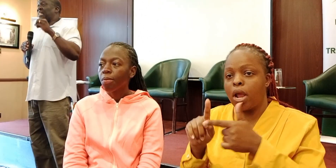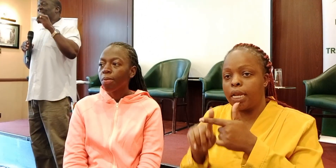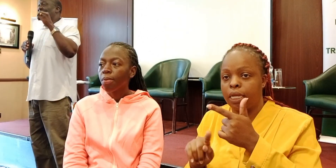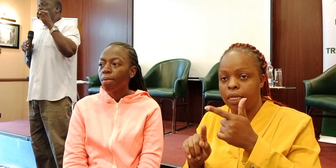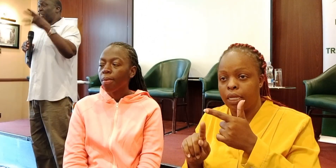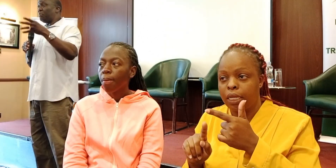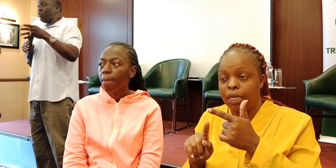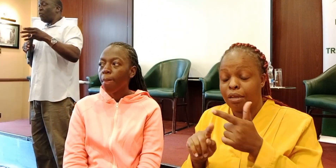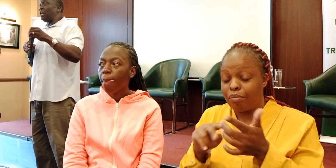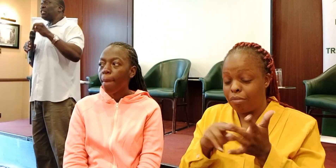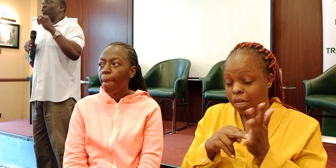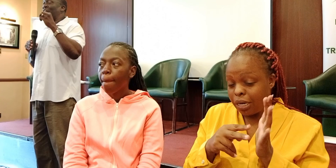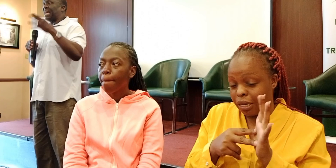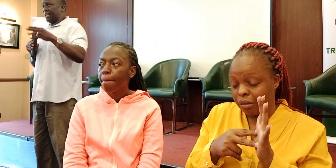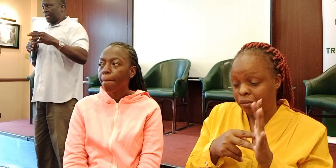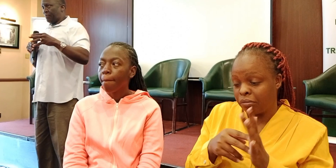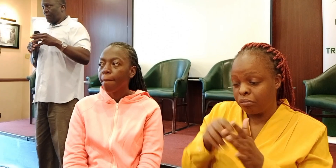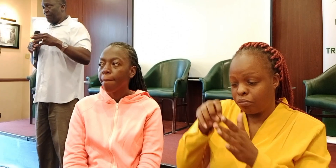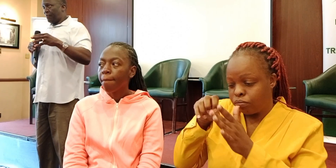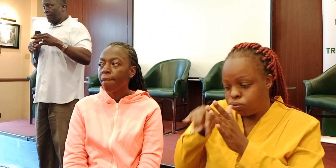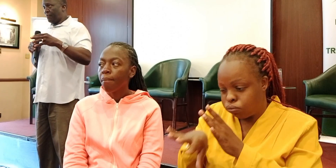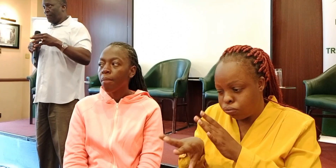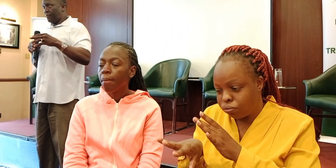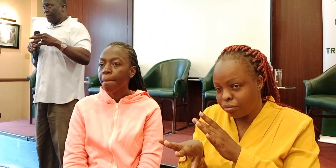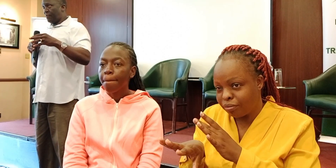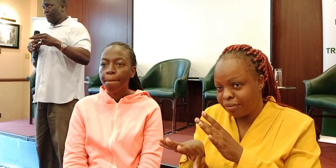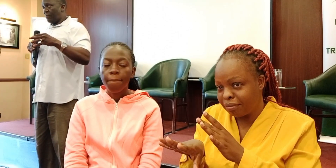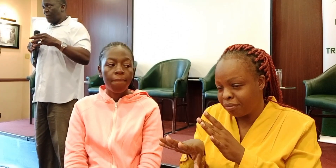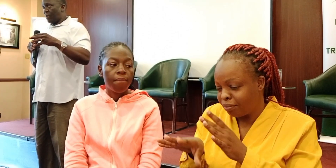ambao ingefika shimo lisilojulikana.